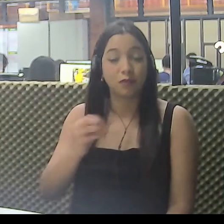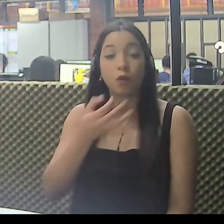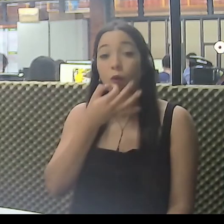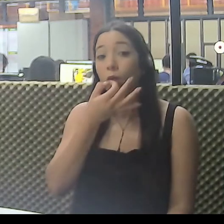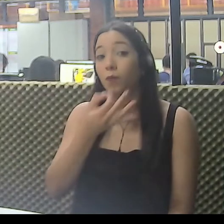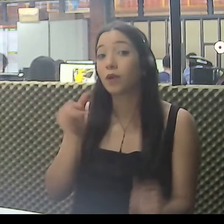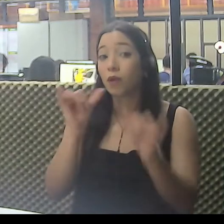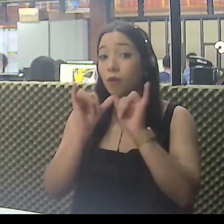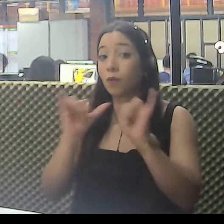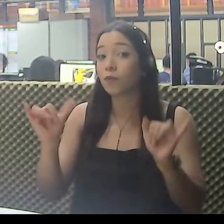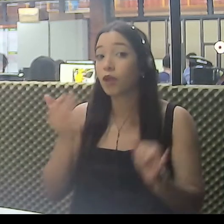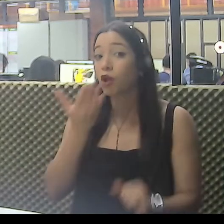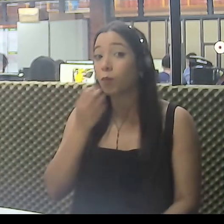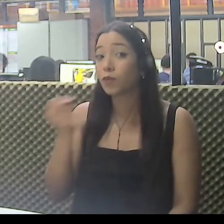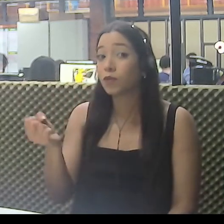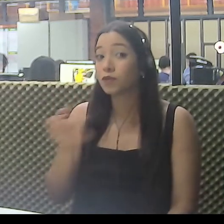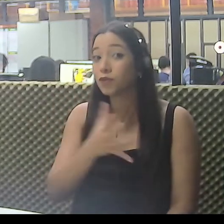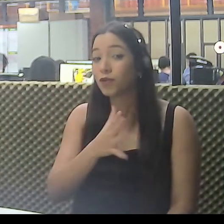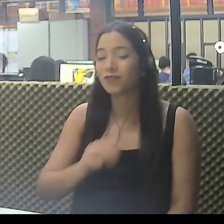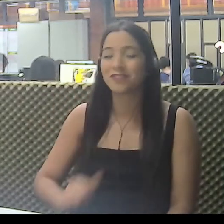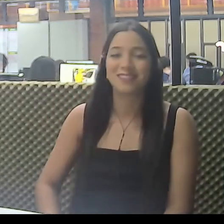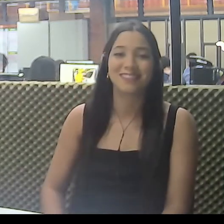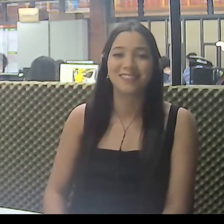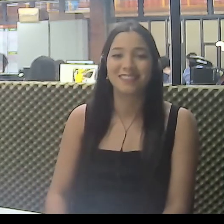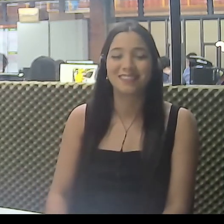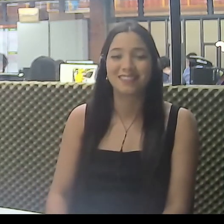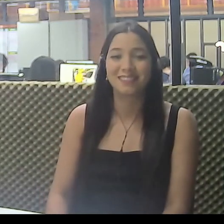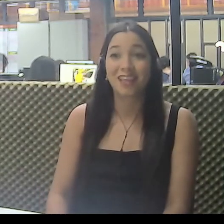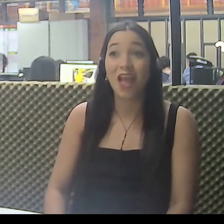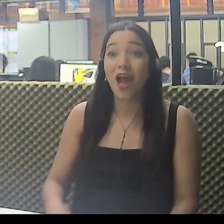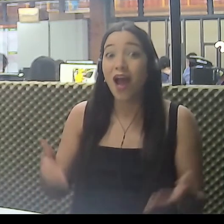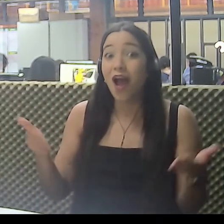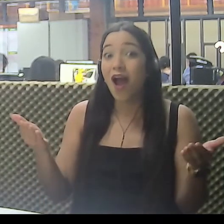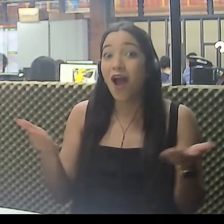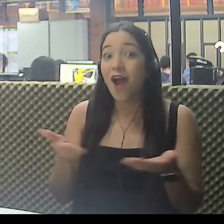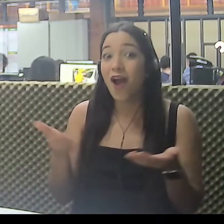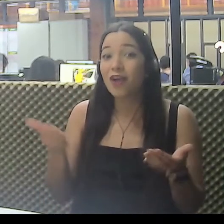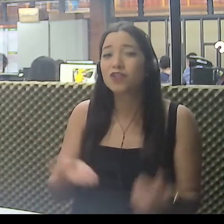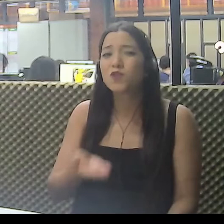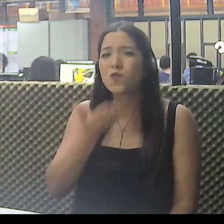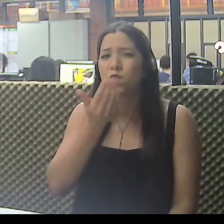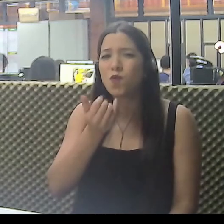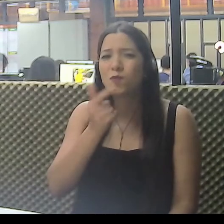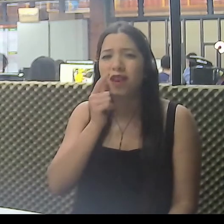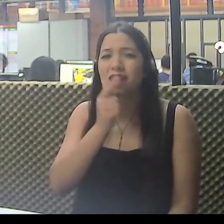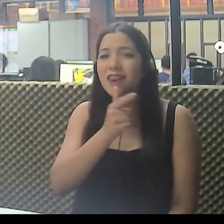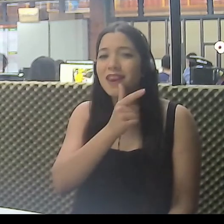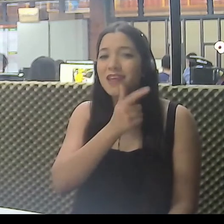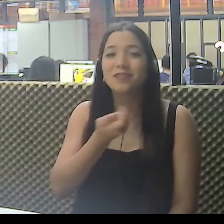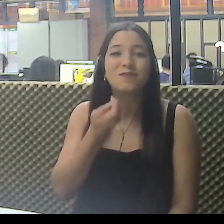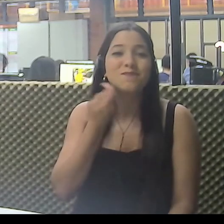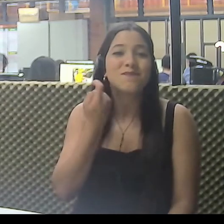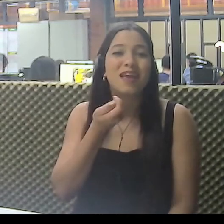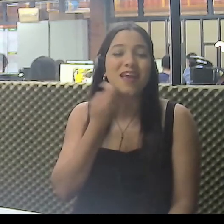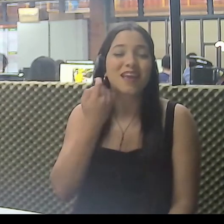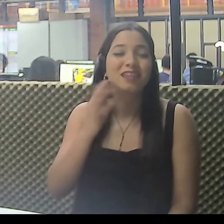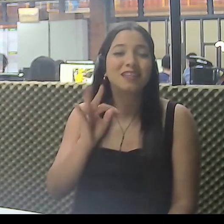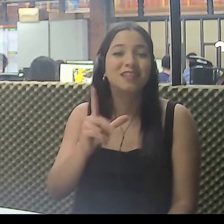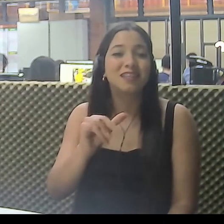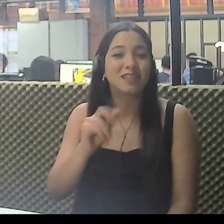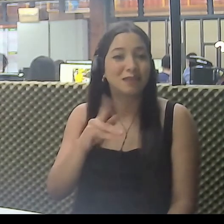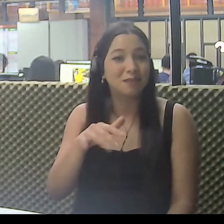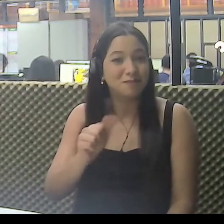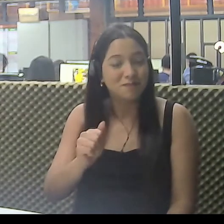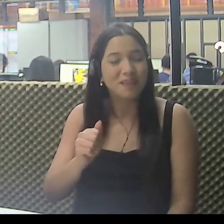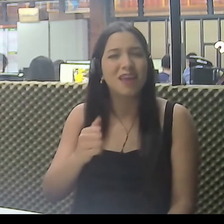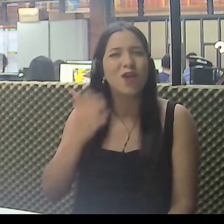opinião sobre o novo item do cardápio escolar. E hoje teve um lanche que foi um peixe, filé de tilápia.